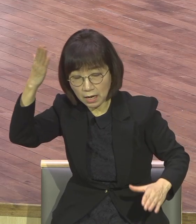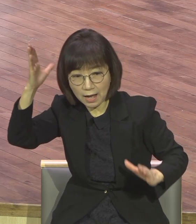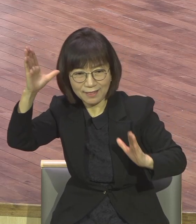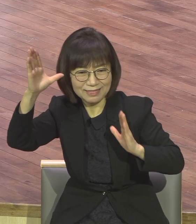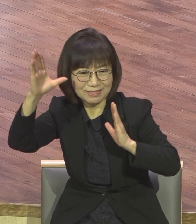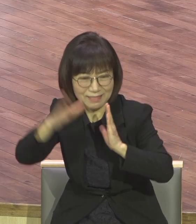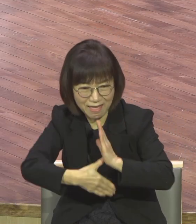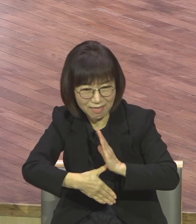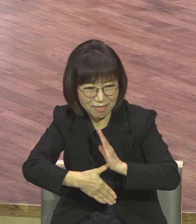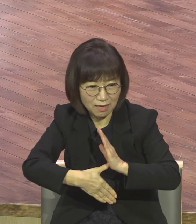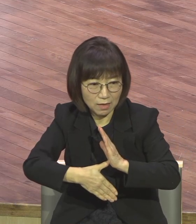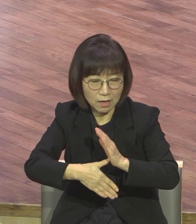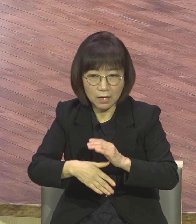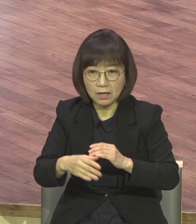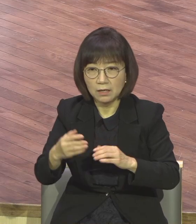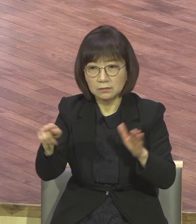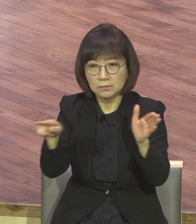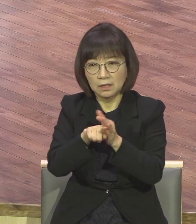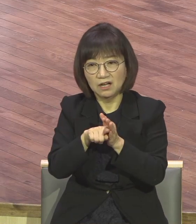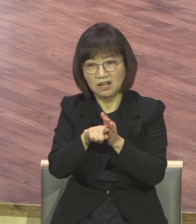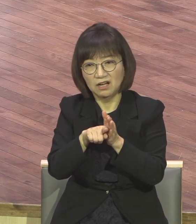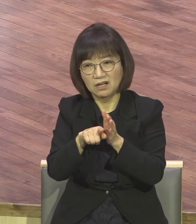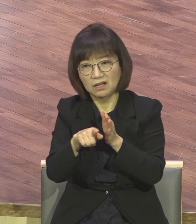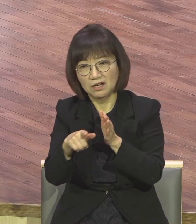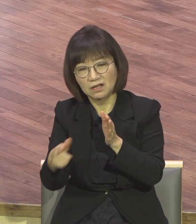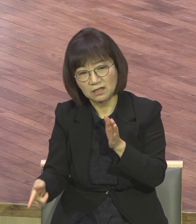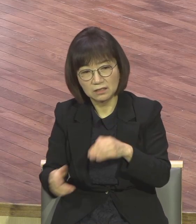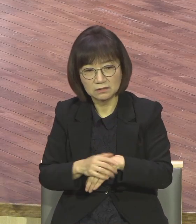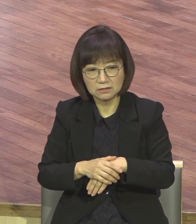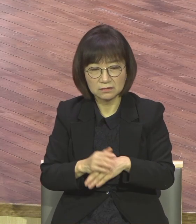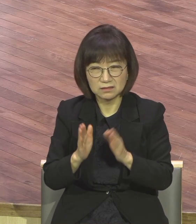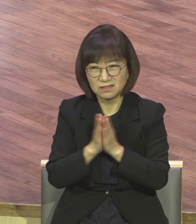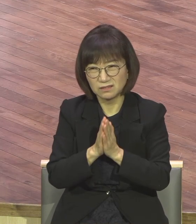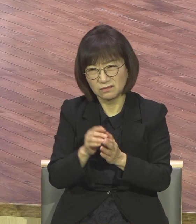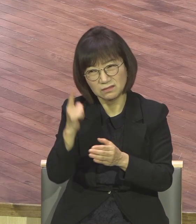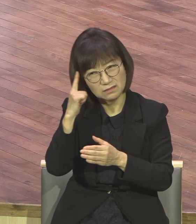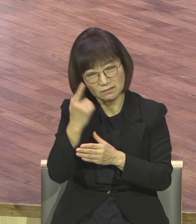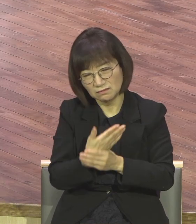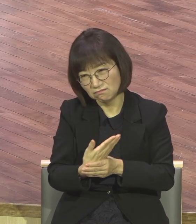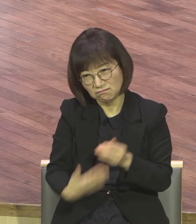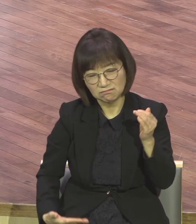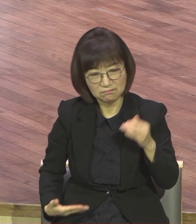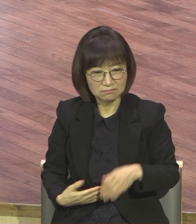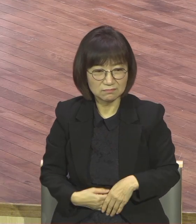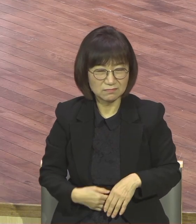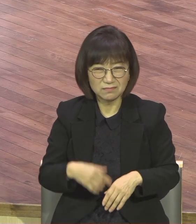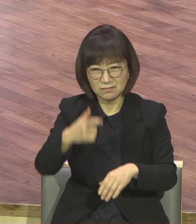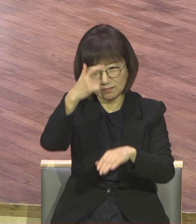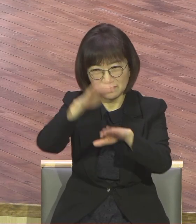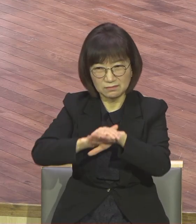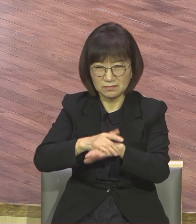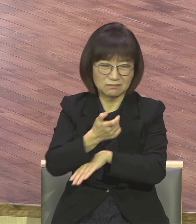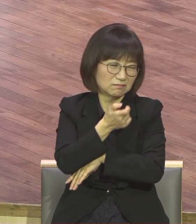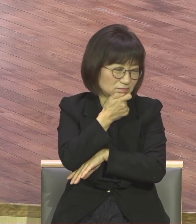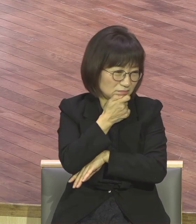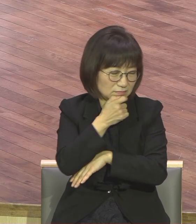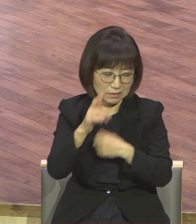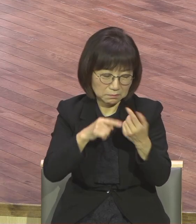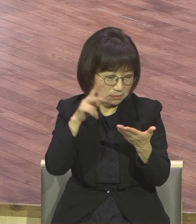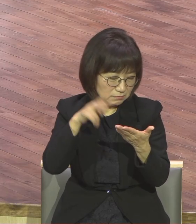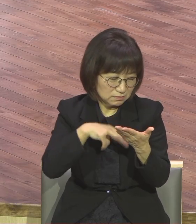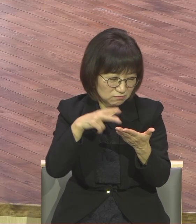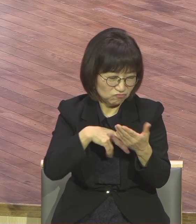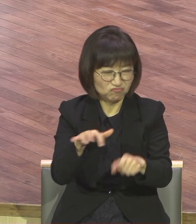영적으로 무기력감에 빠져버려. 기도도 안 돼. 예배 중요성도 몰라. 말씀도 묵상하지 않니.